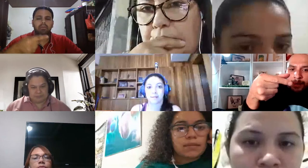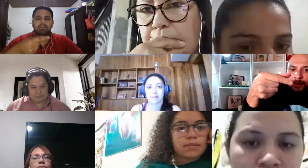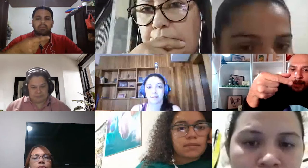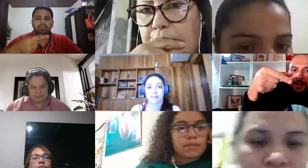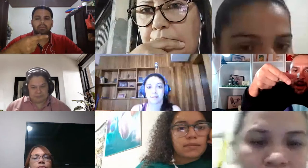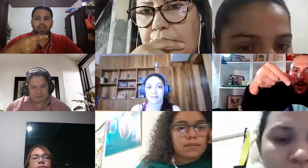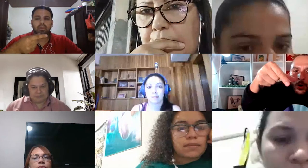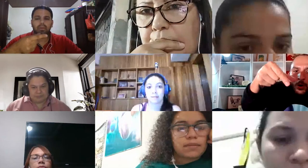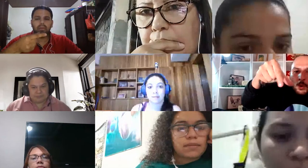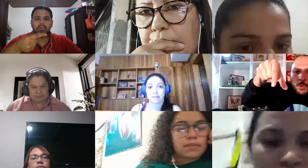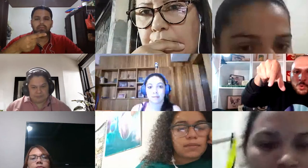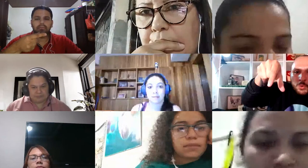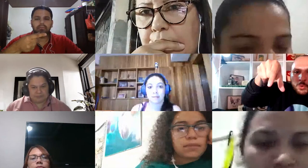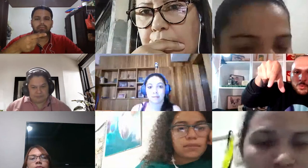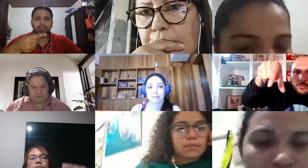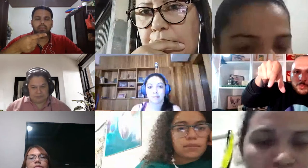también es la Q.